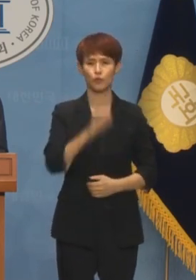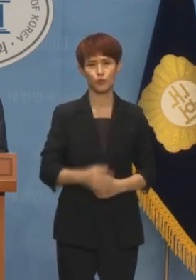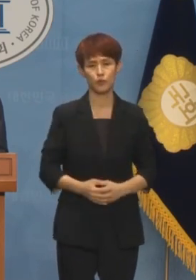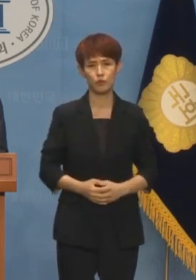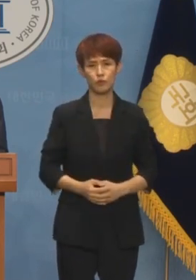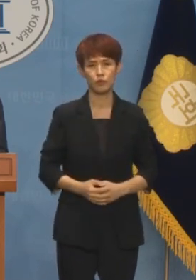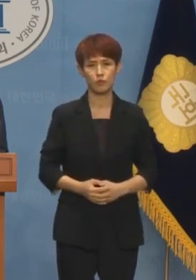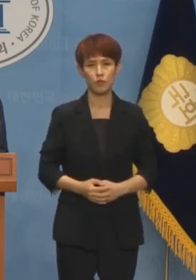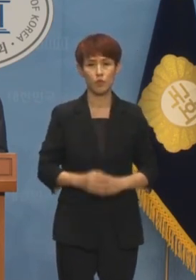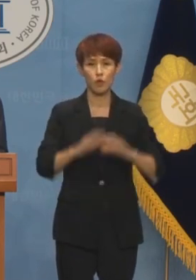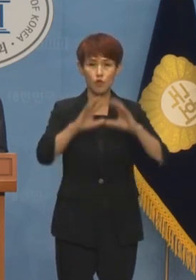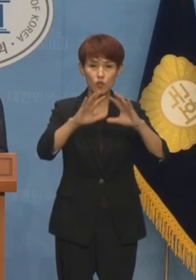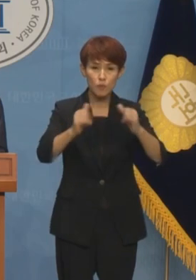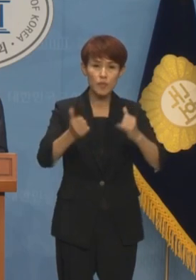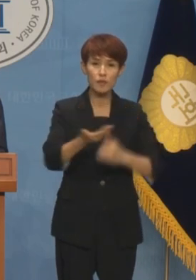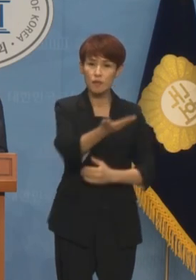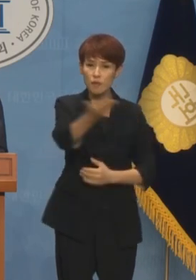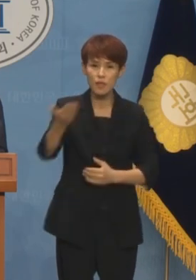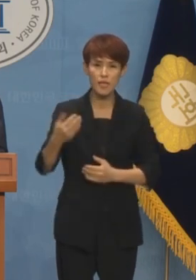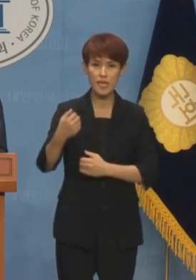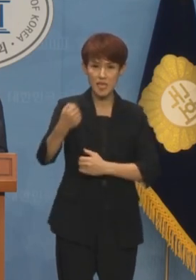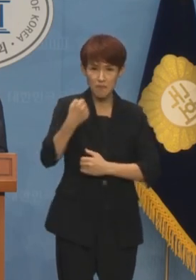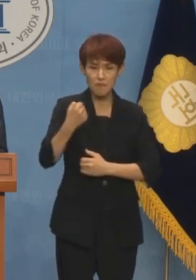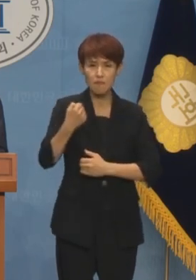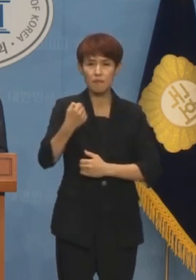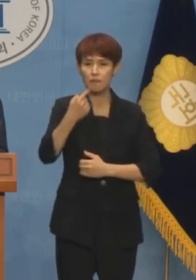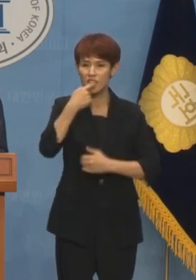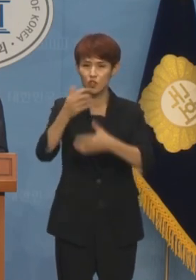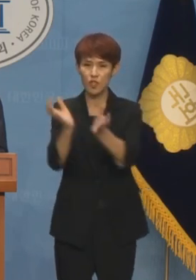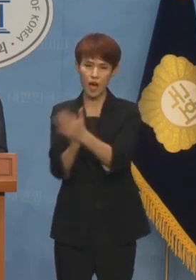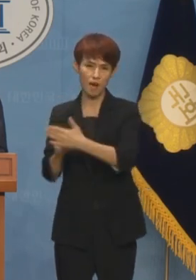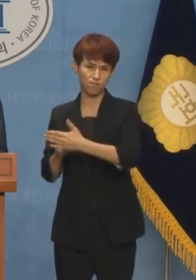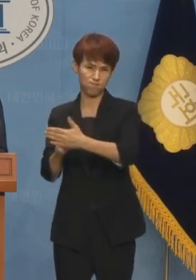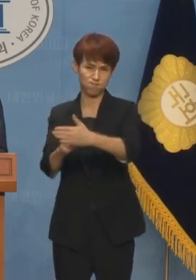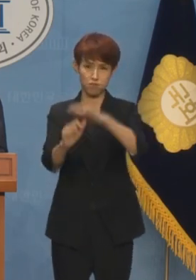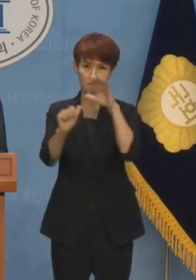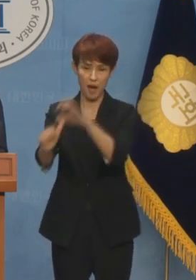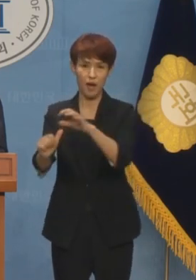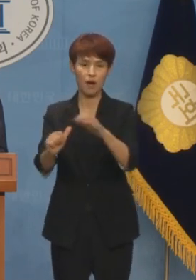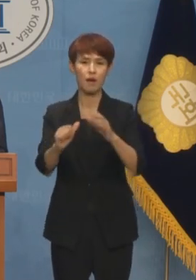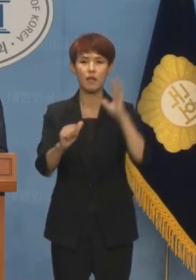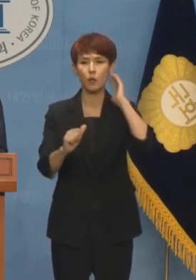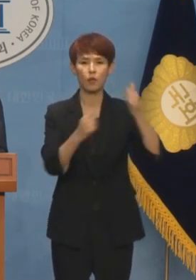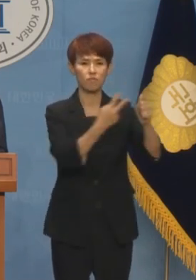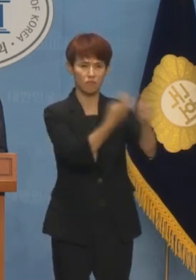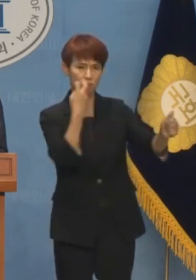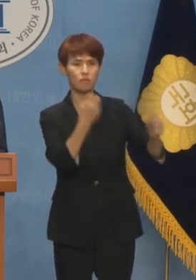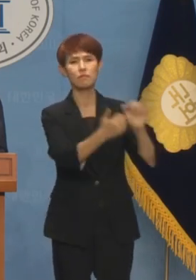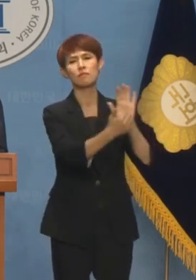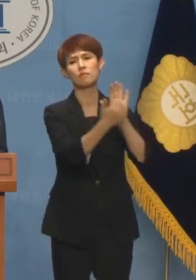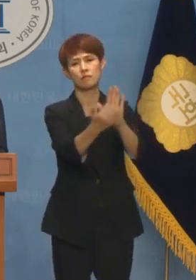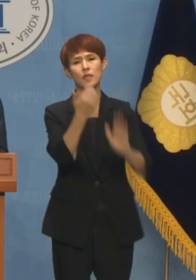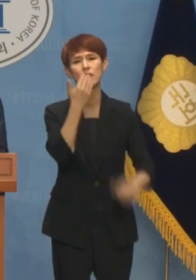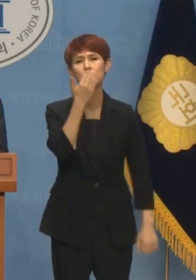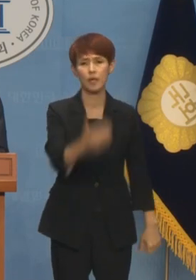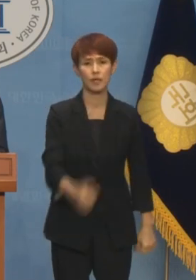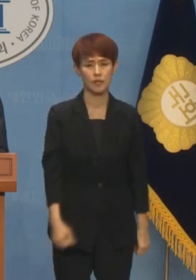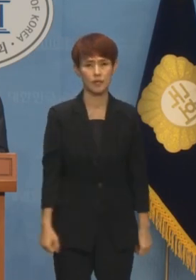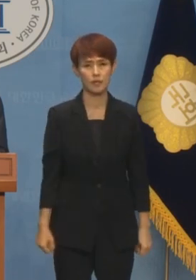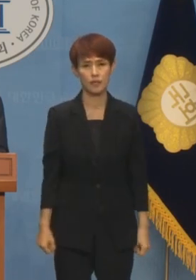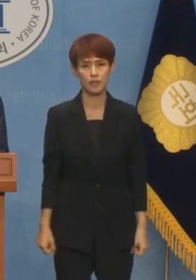여론의 힘만이 민주당의 독주를 제지하고 탄핵을 막아줄 수 있습니다.